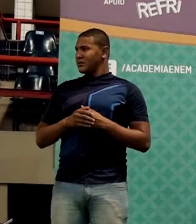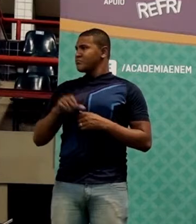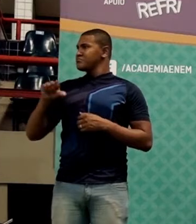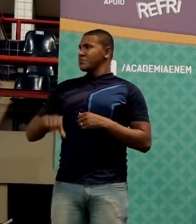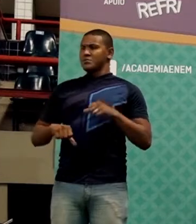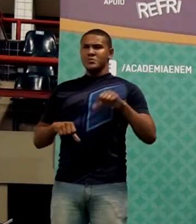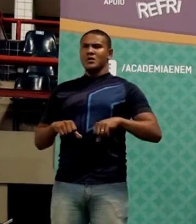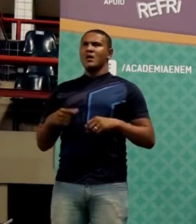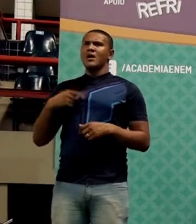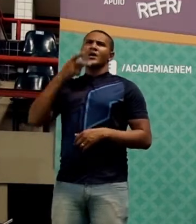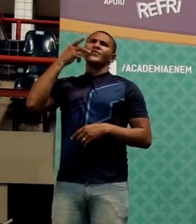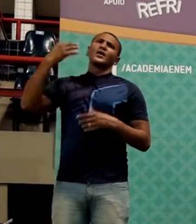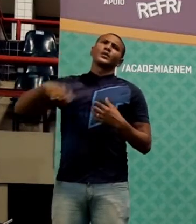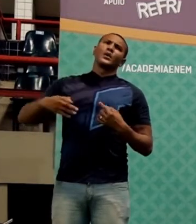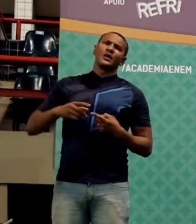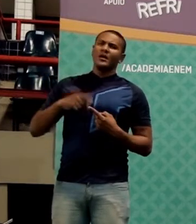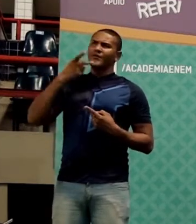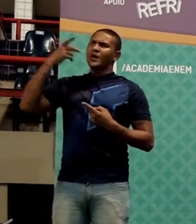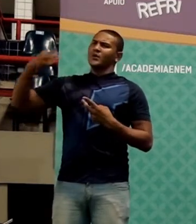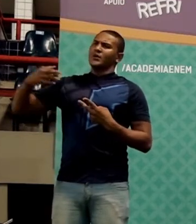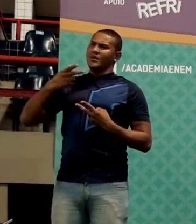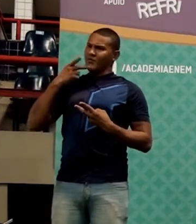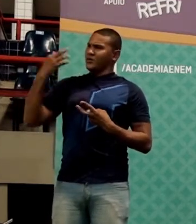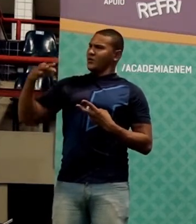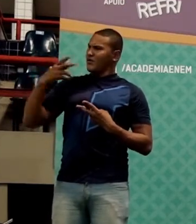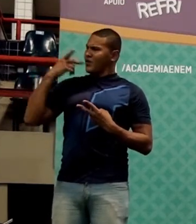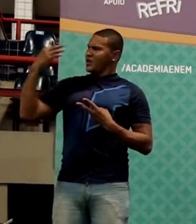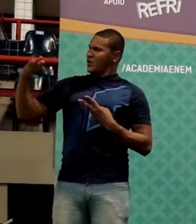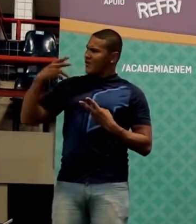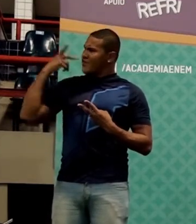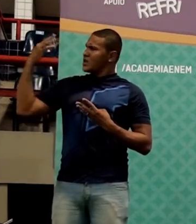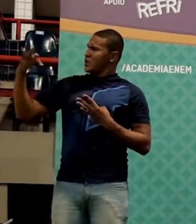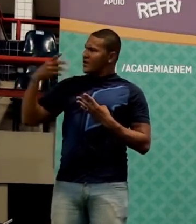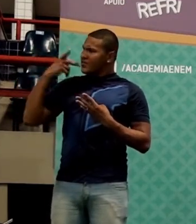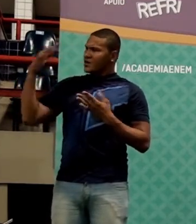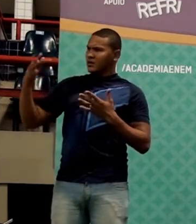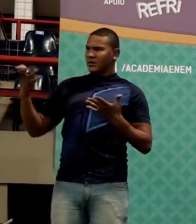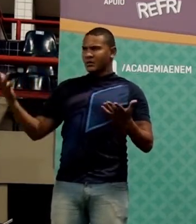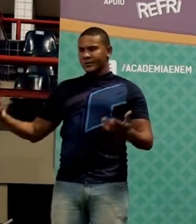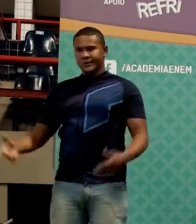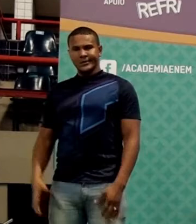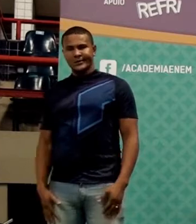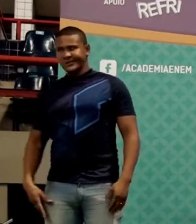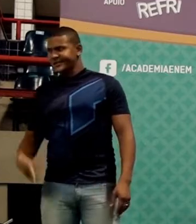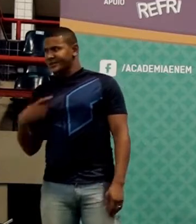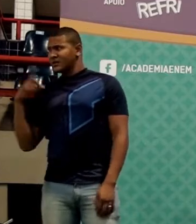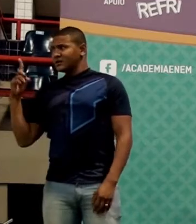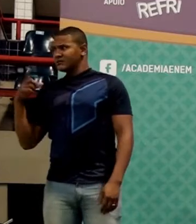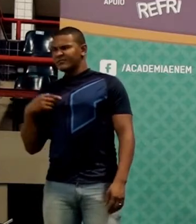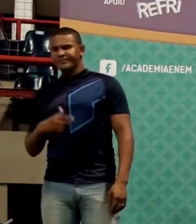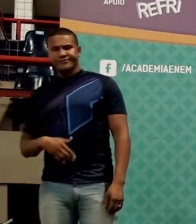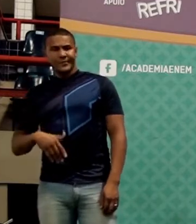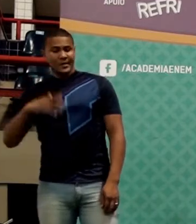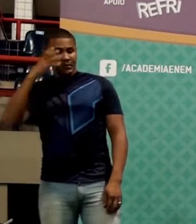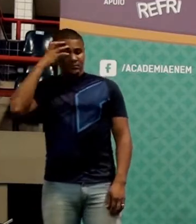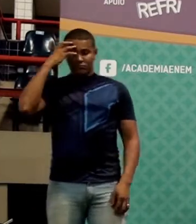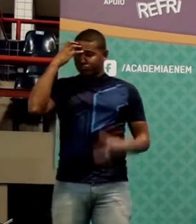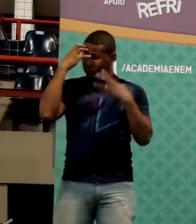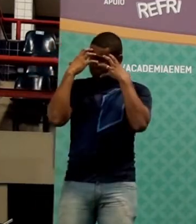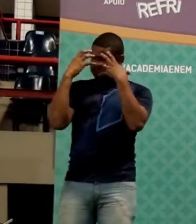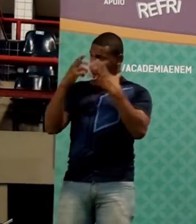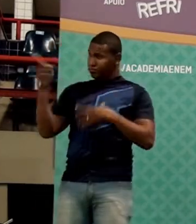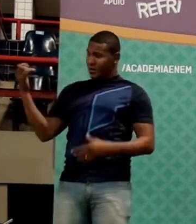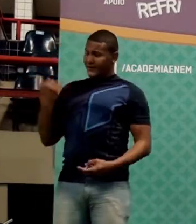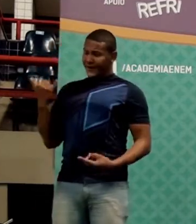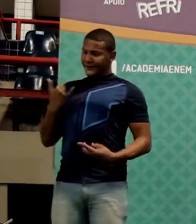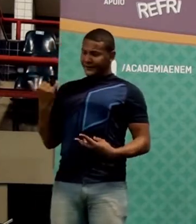de dor, só fala de doença. Chega um momento que o povo não aguenta mais. Ixi, não vamos passar por ali não, que ela está na calçada. Porque é uma